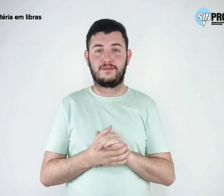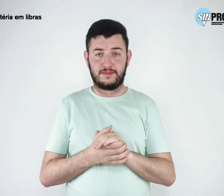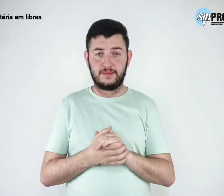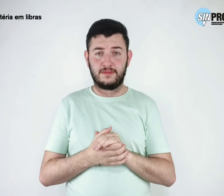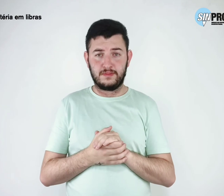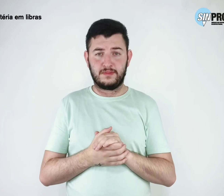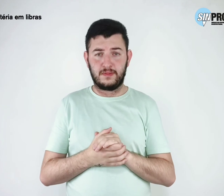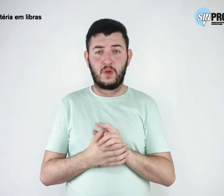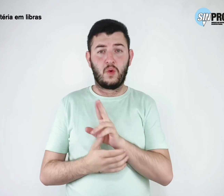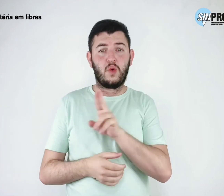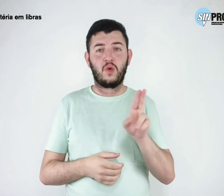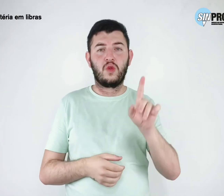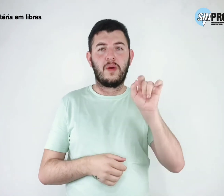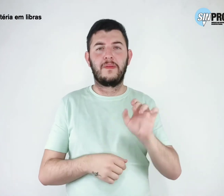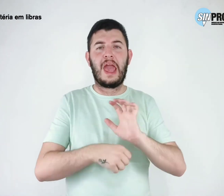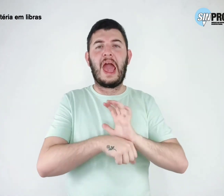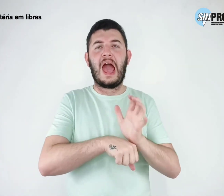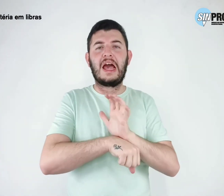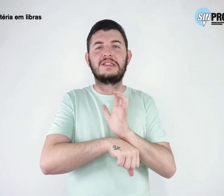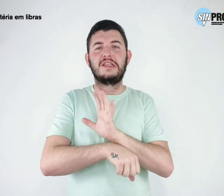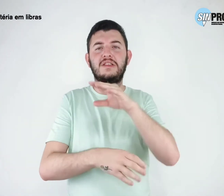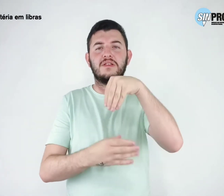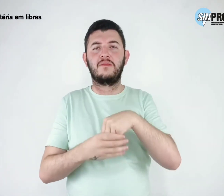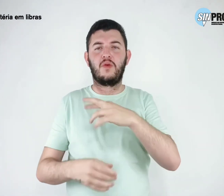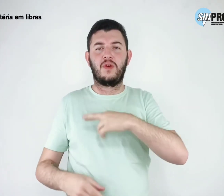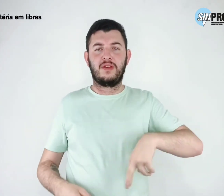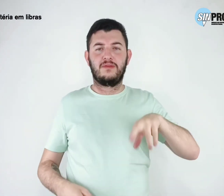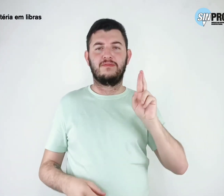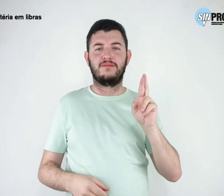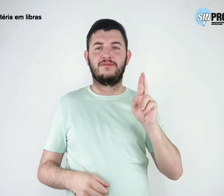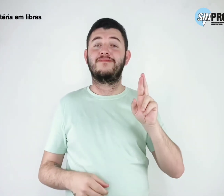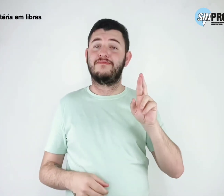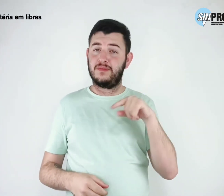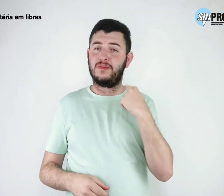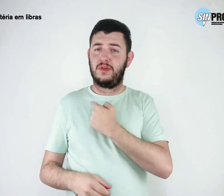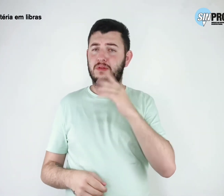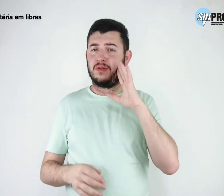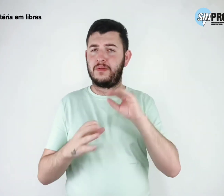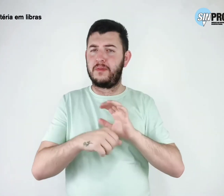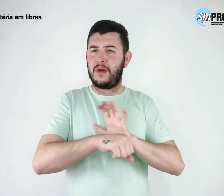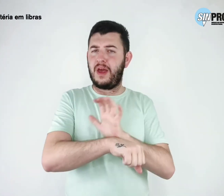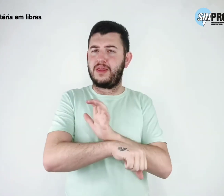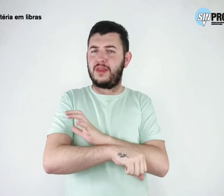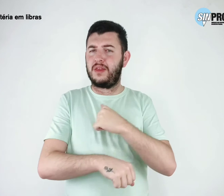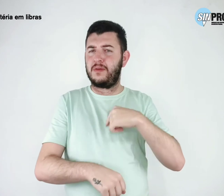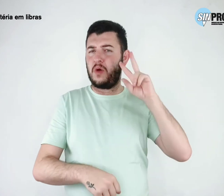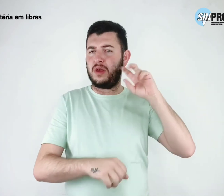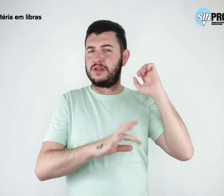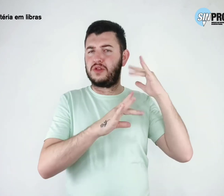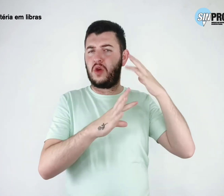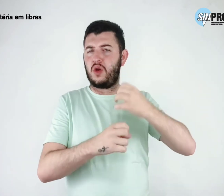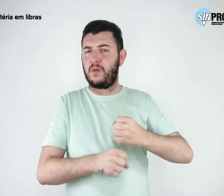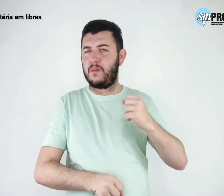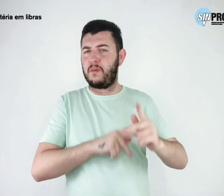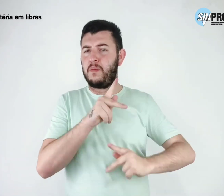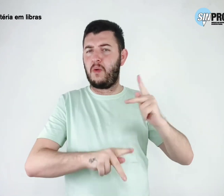disso é racismo religioso, racismo histórico que o nosso povo e nossas casas